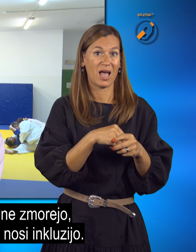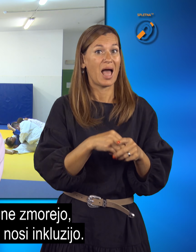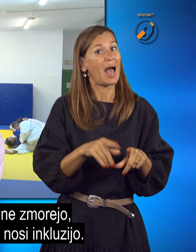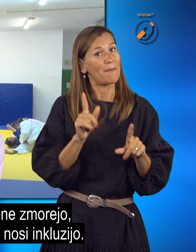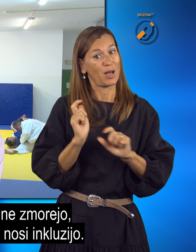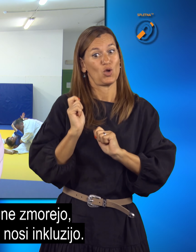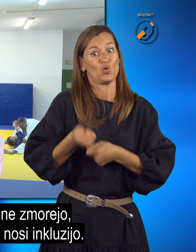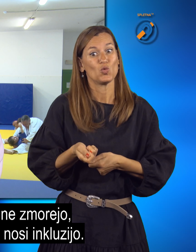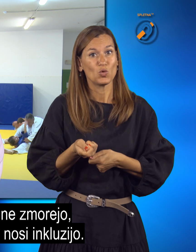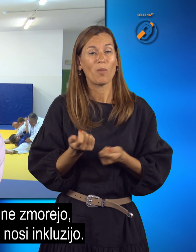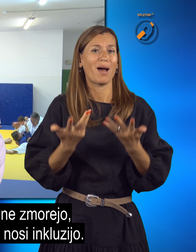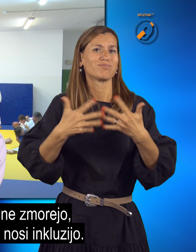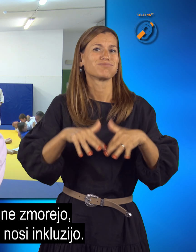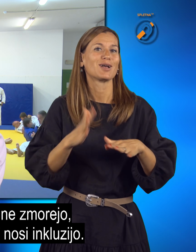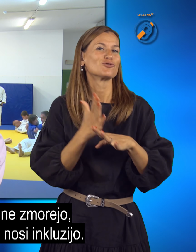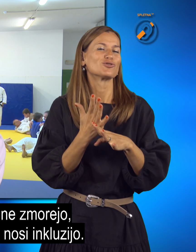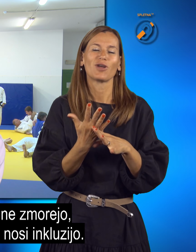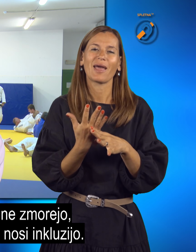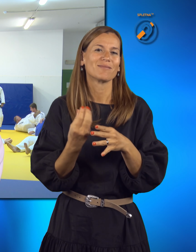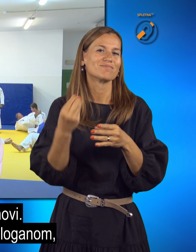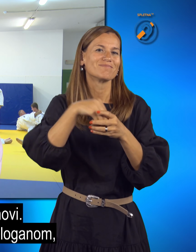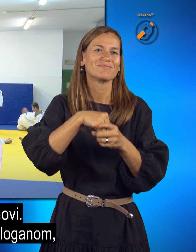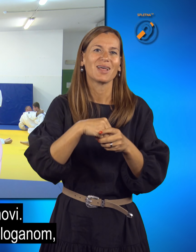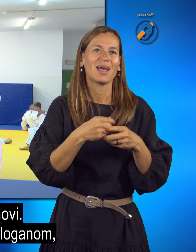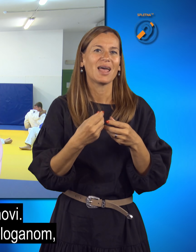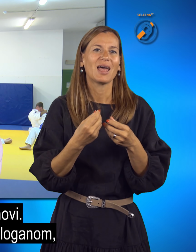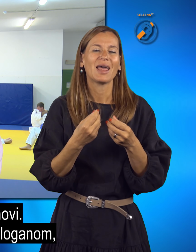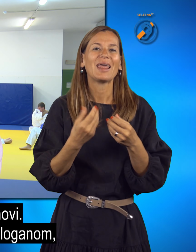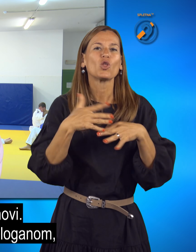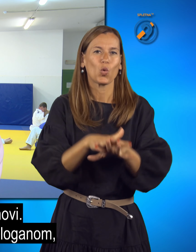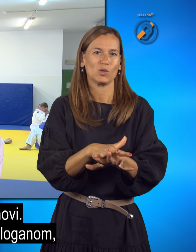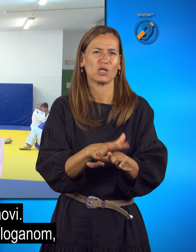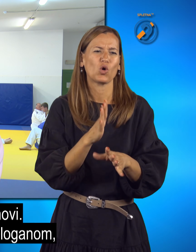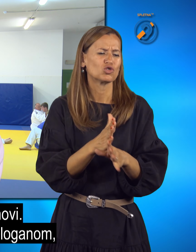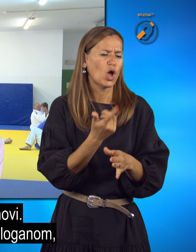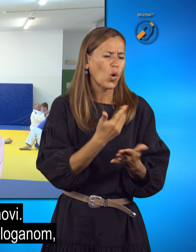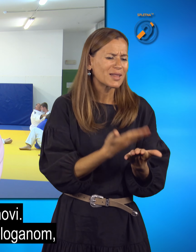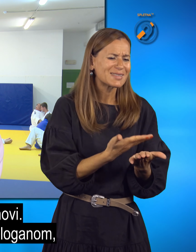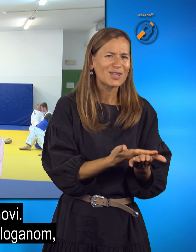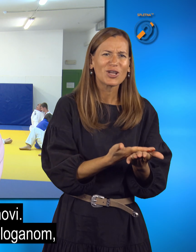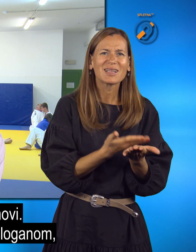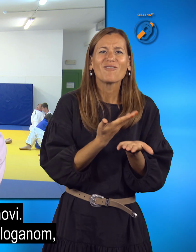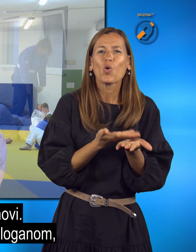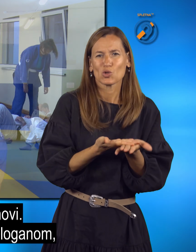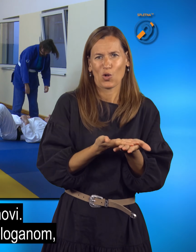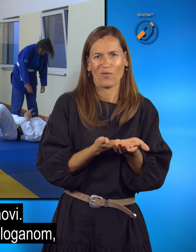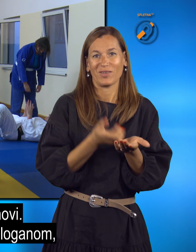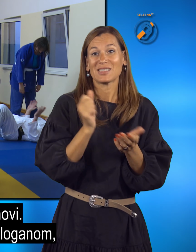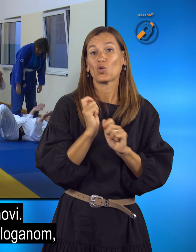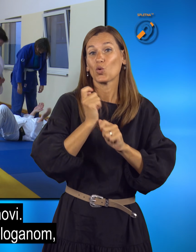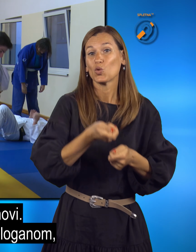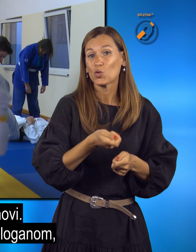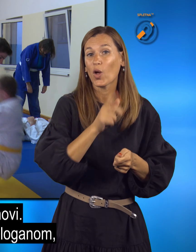Judo pa sam kot tak v sebi nosi inkluzijo že v samih osnovah, v samem začetku, tako da je torej